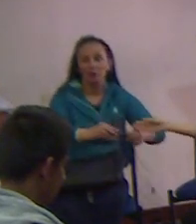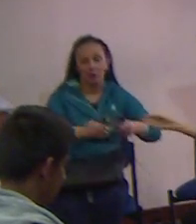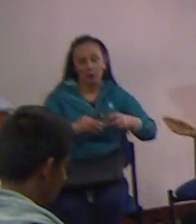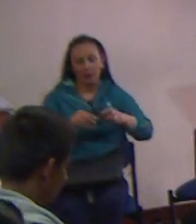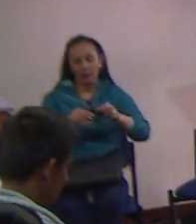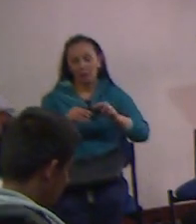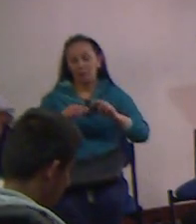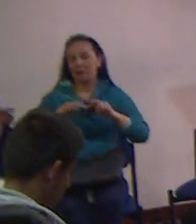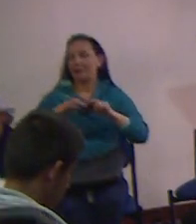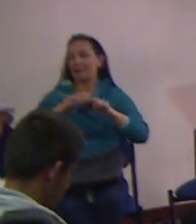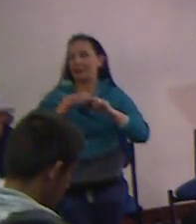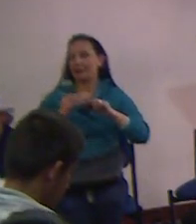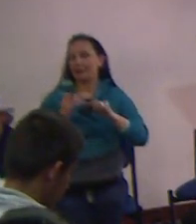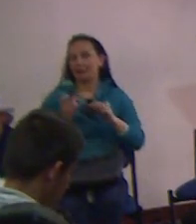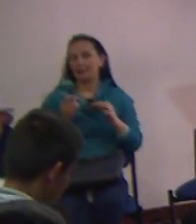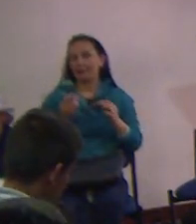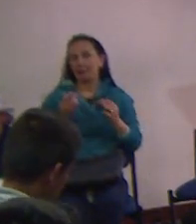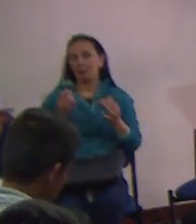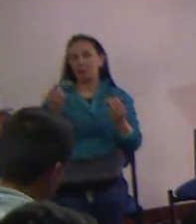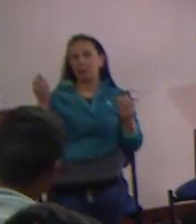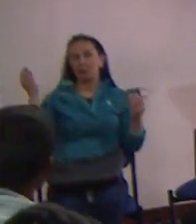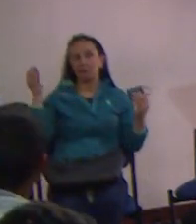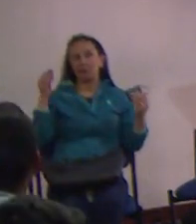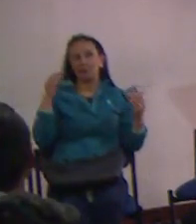Julio, una de las